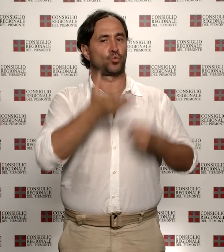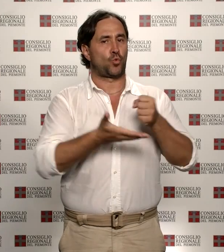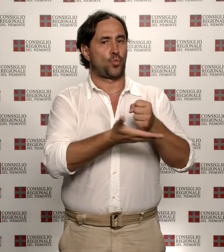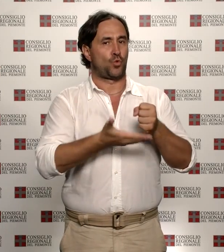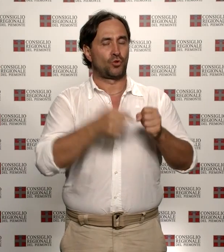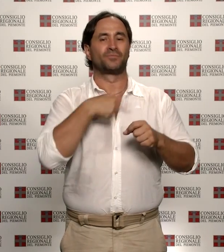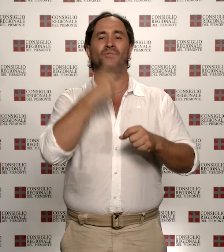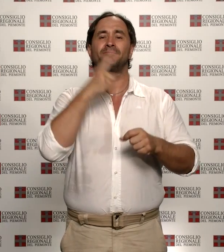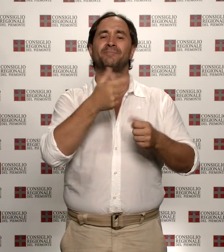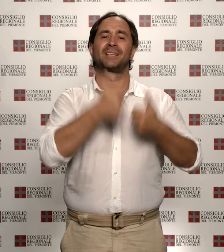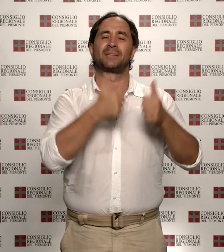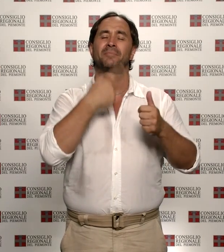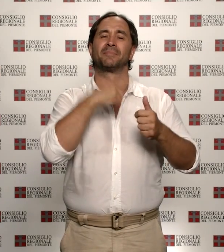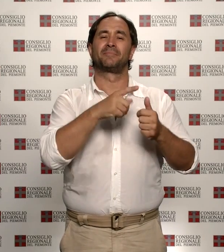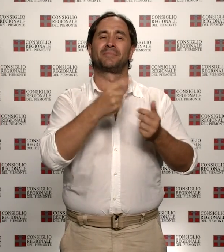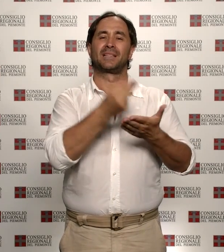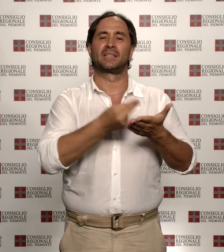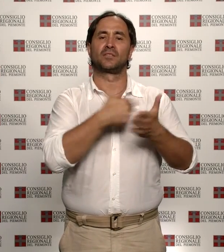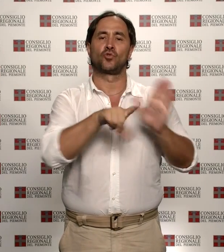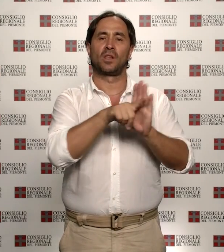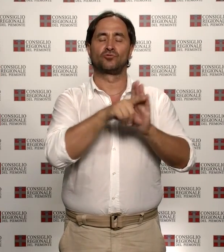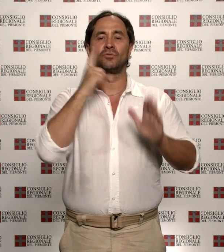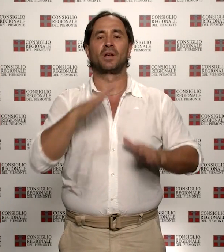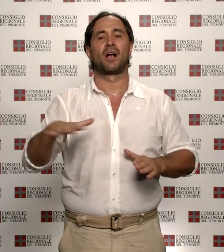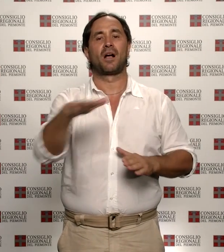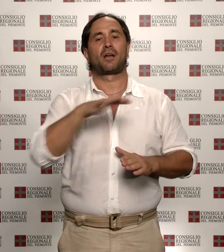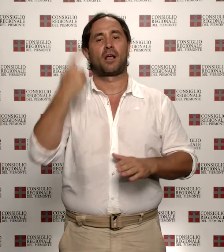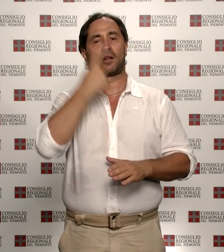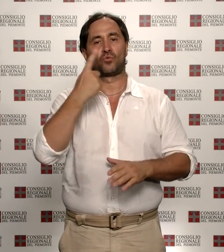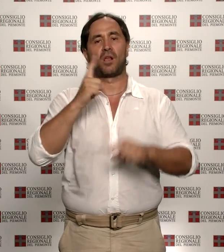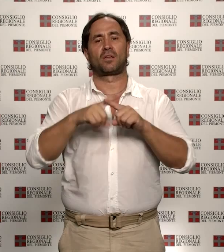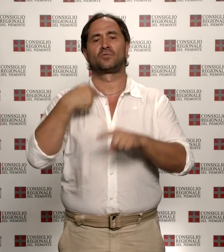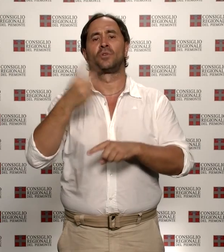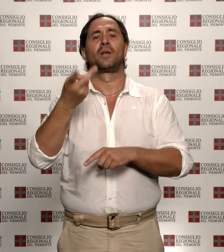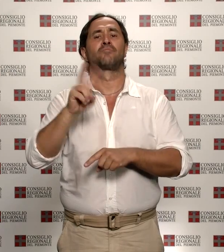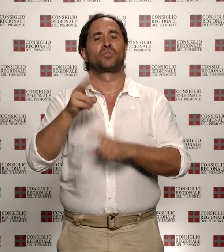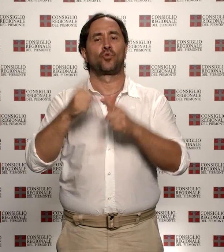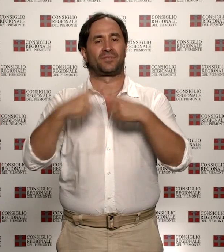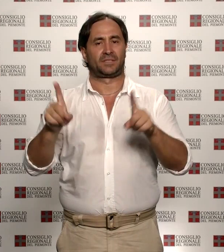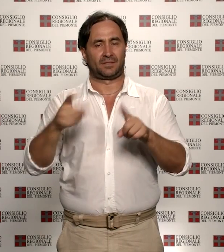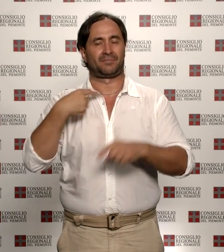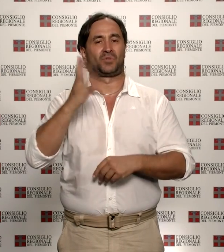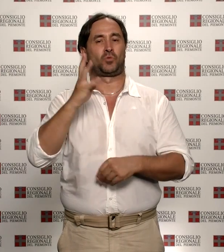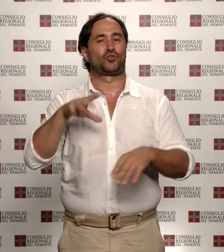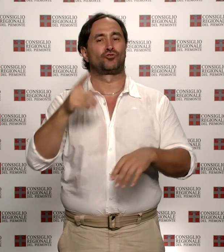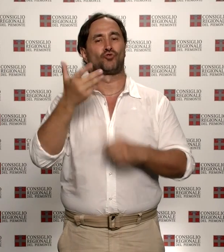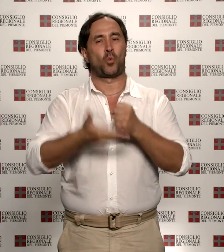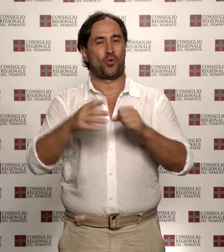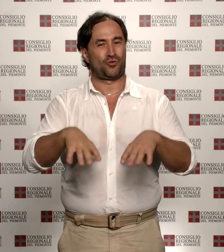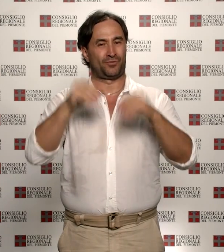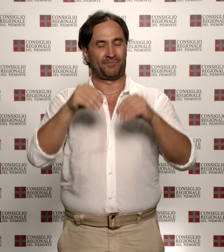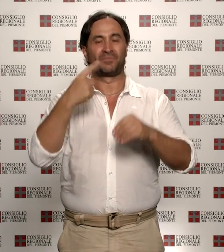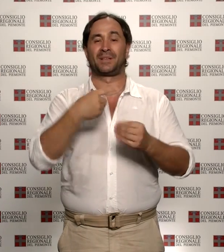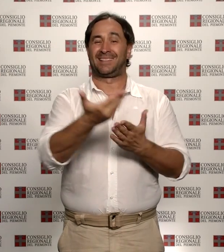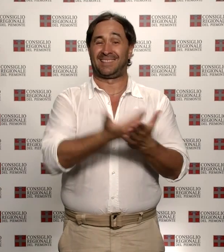del disegno di legge sulla tutela delle aree naturali e della biodiversità che era iniziato il 14 luglio. Il testo è stato esaminato e